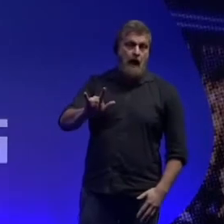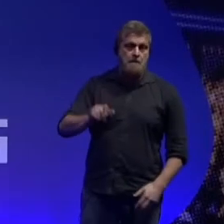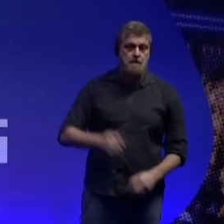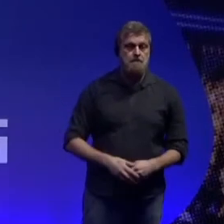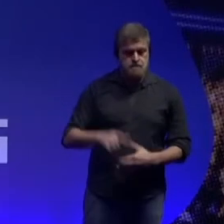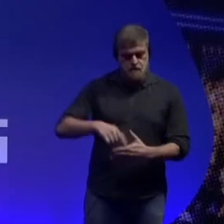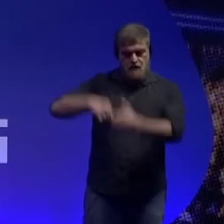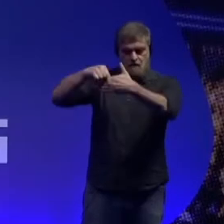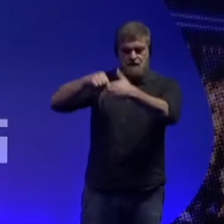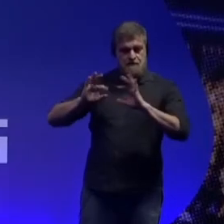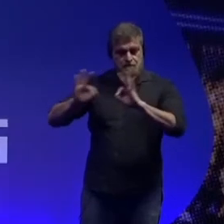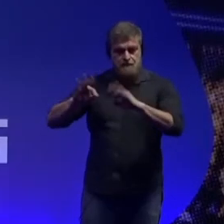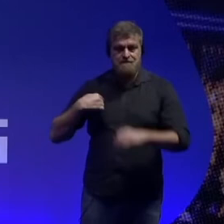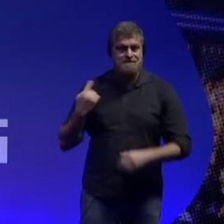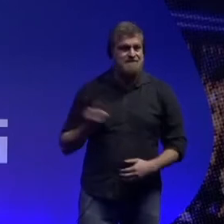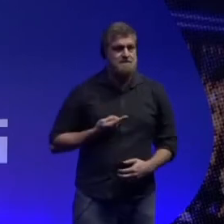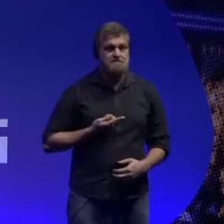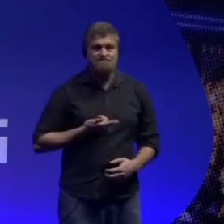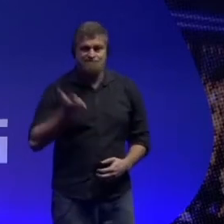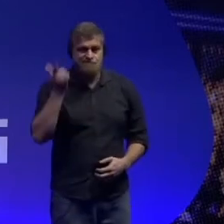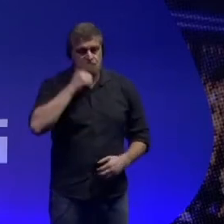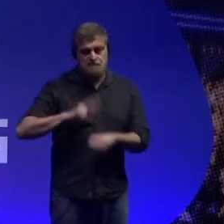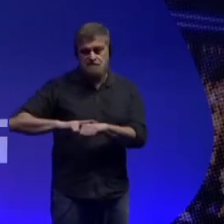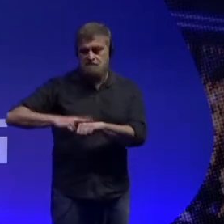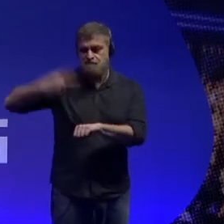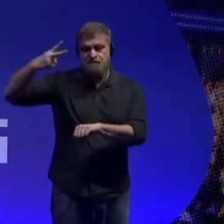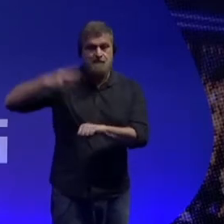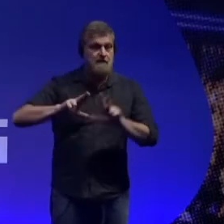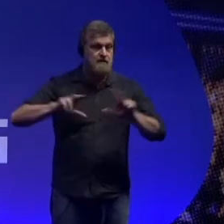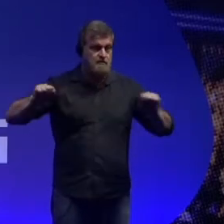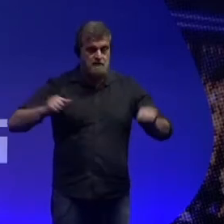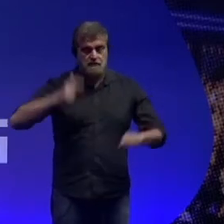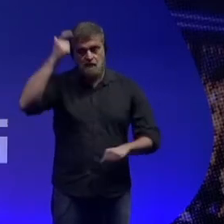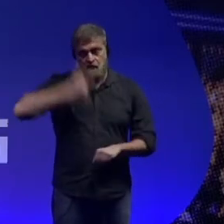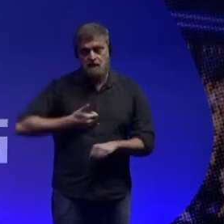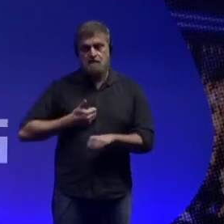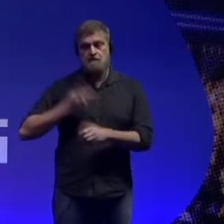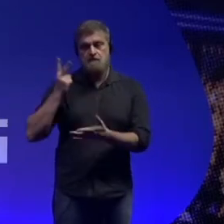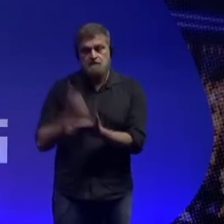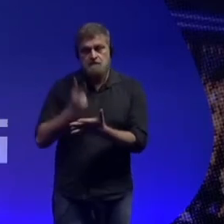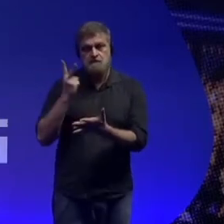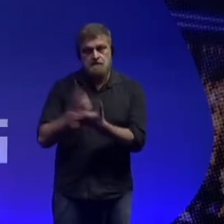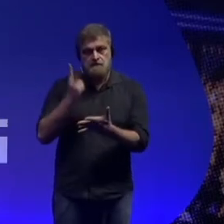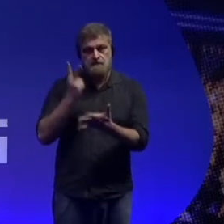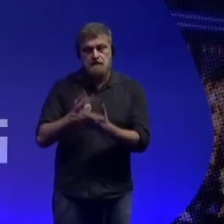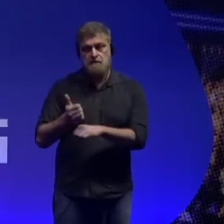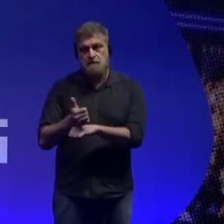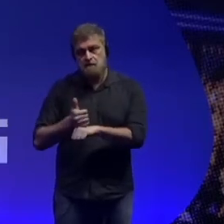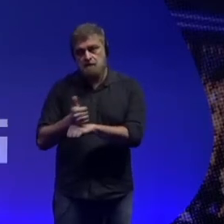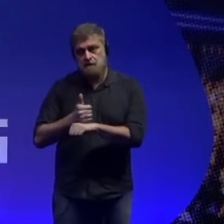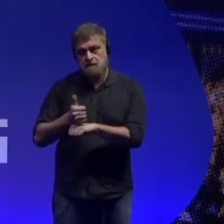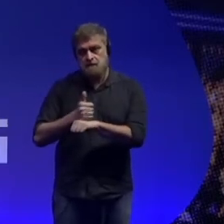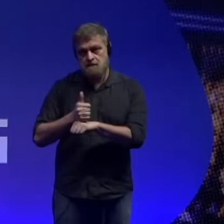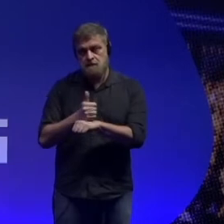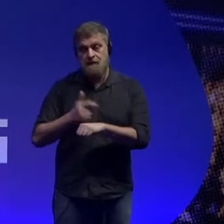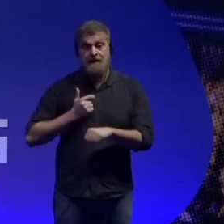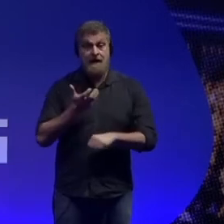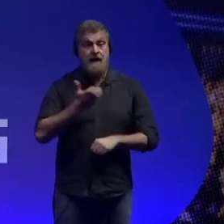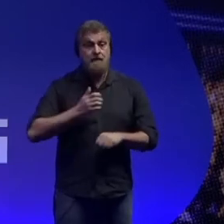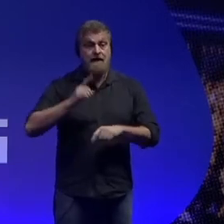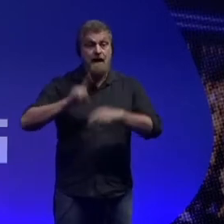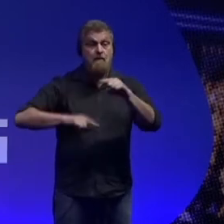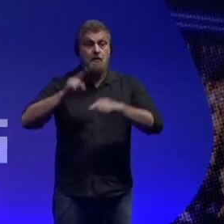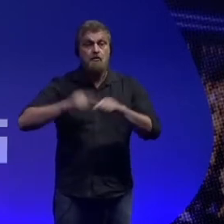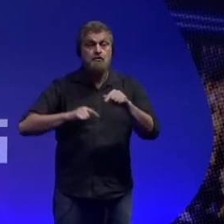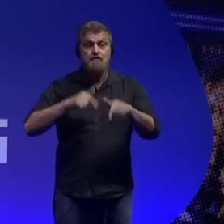meu líder, mas eu não consigo ser promovido. E por não conseguir ser promovido, eu não consigo trabalhar com um produto que eu quero muito trabalhar. É uma questão